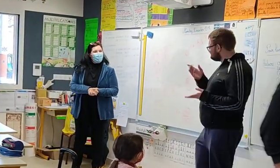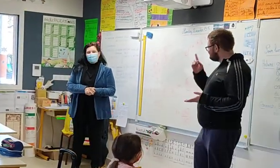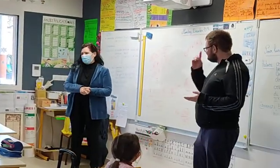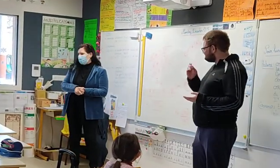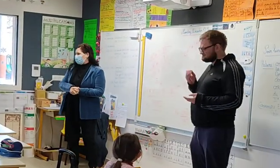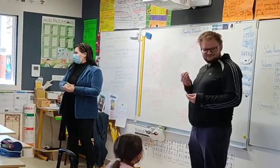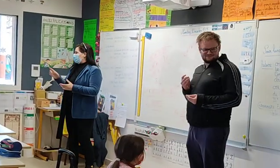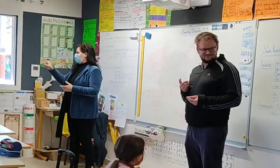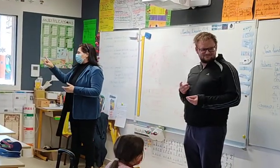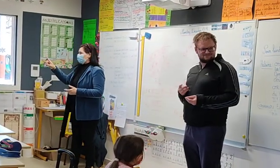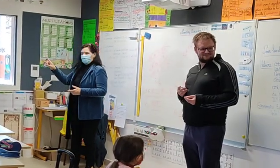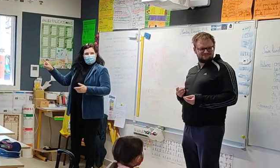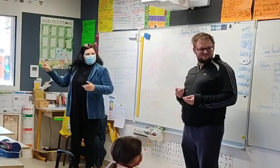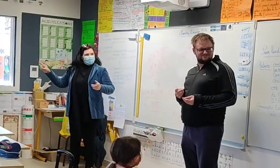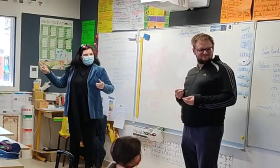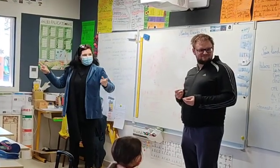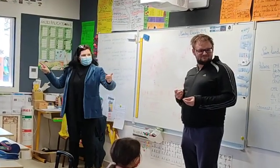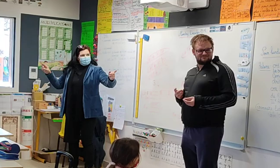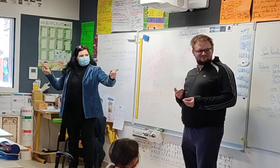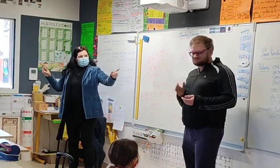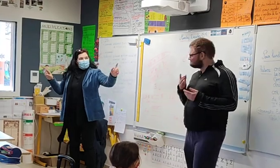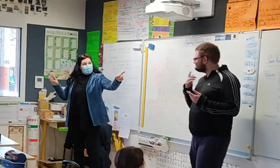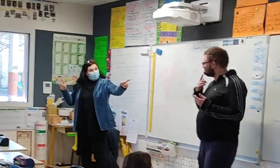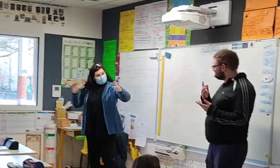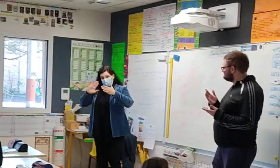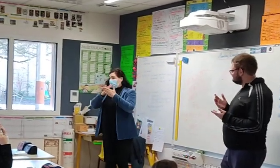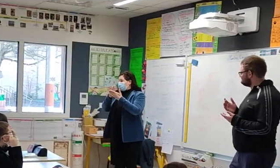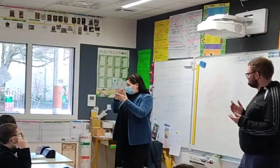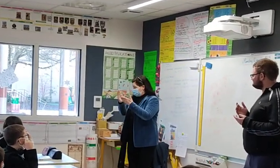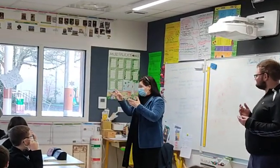Alors, nous, on avait préparé...